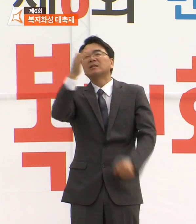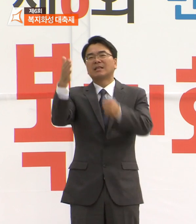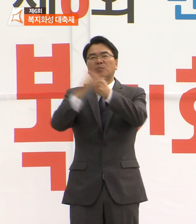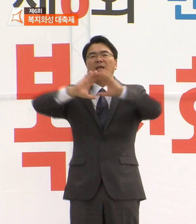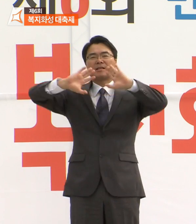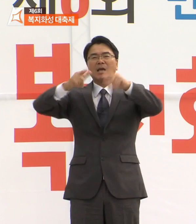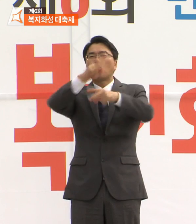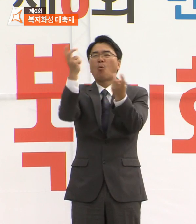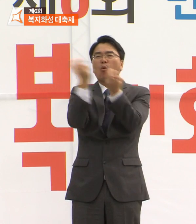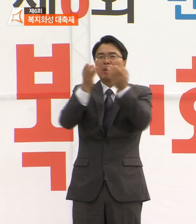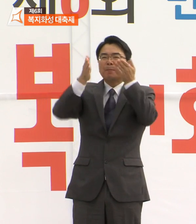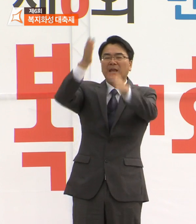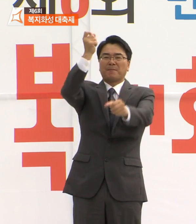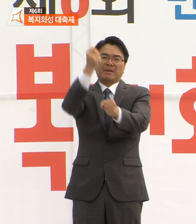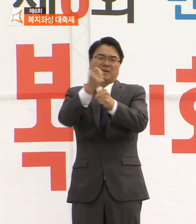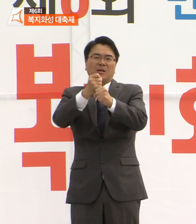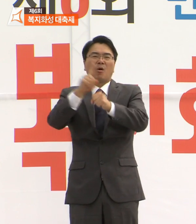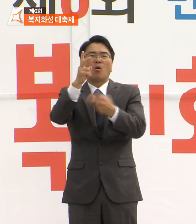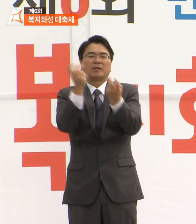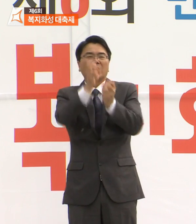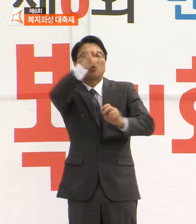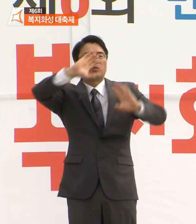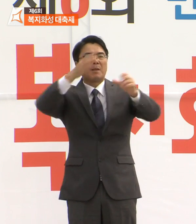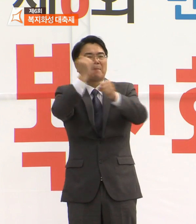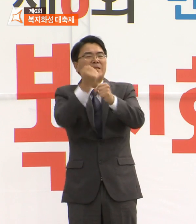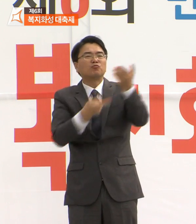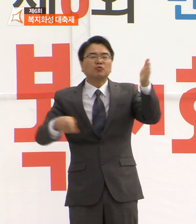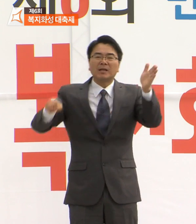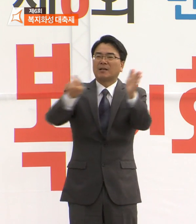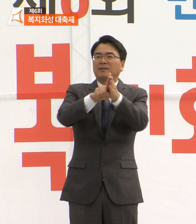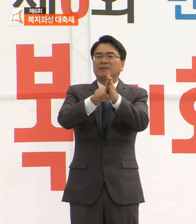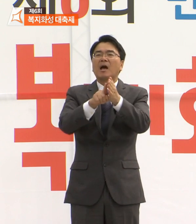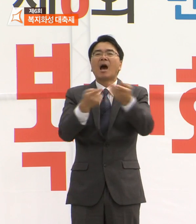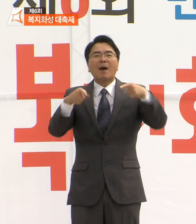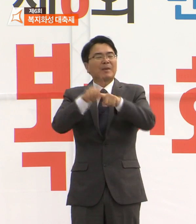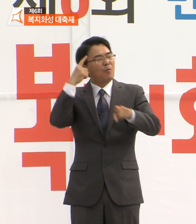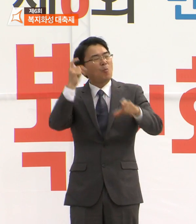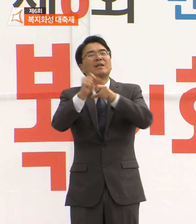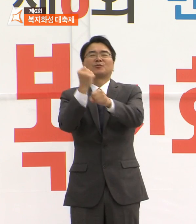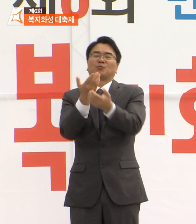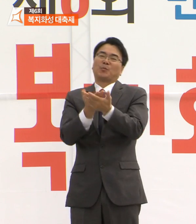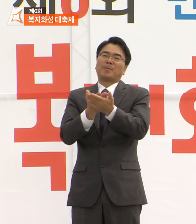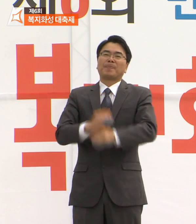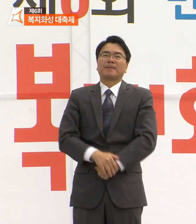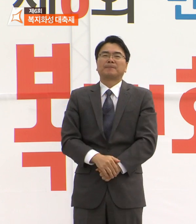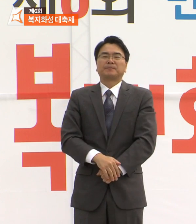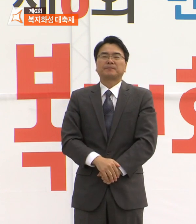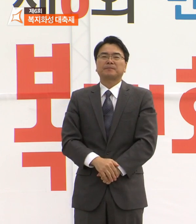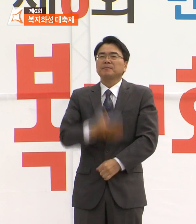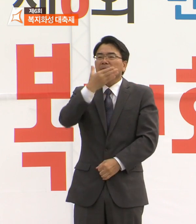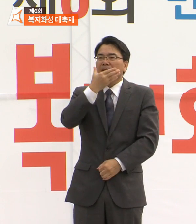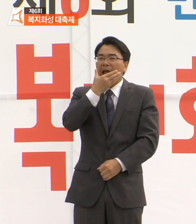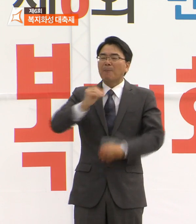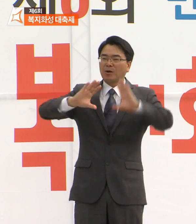어떻게 만들어가고 어떻게 좋은 나라를 만들어갈 것인가라고 하는 거 같이 고민해 주시고요. 그래야